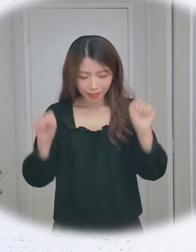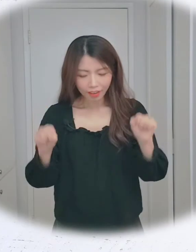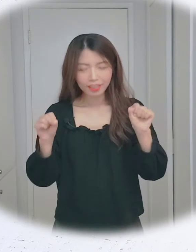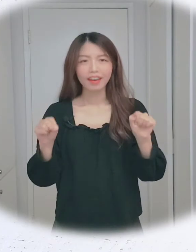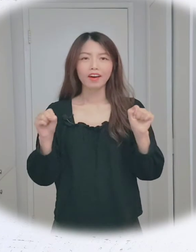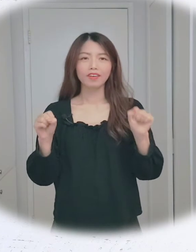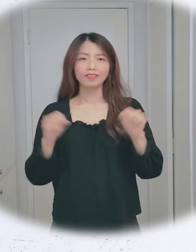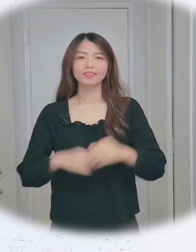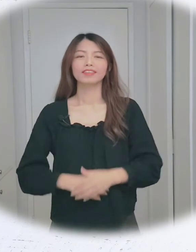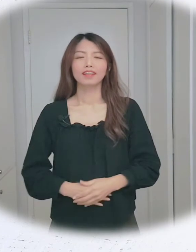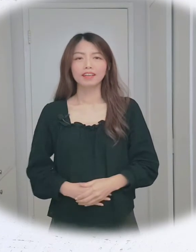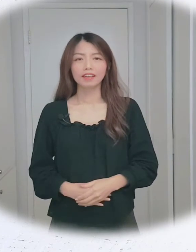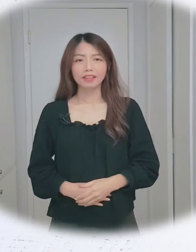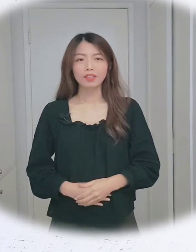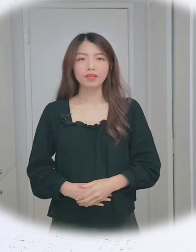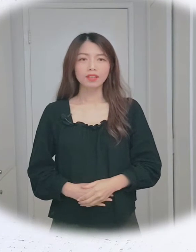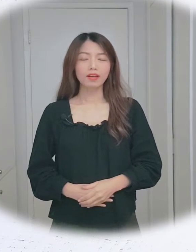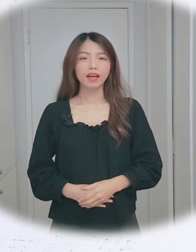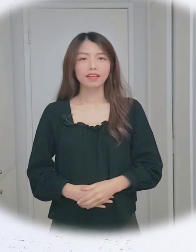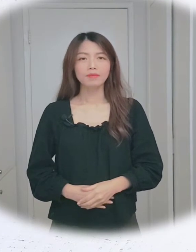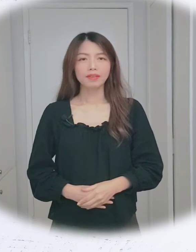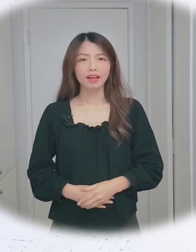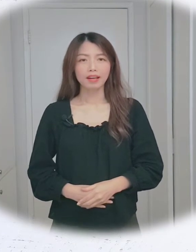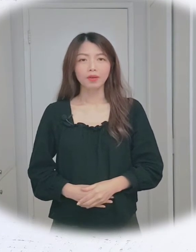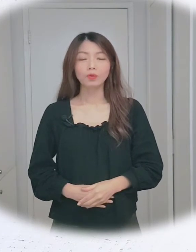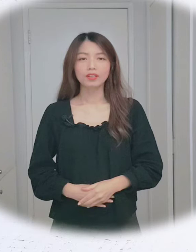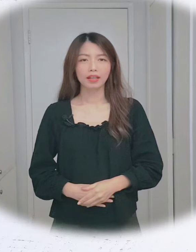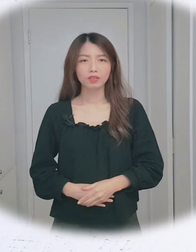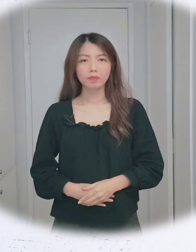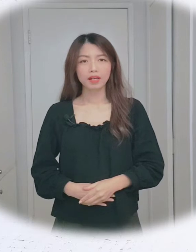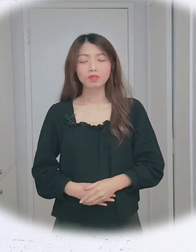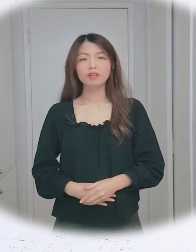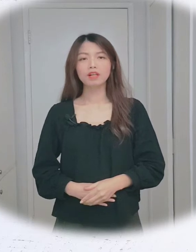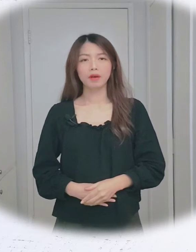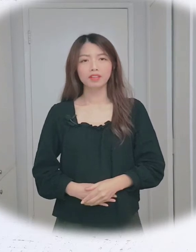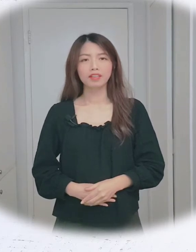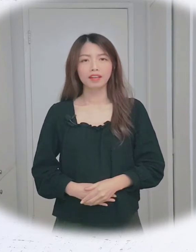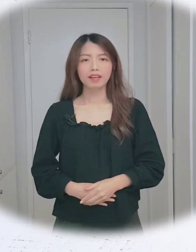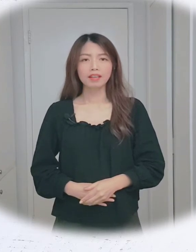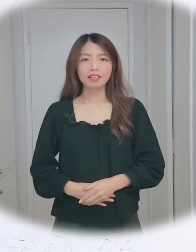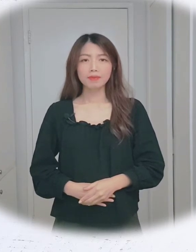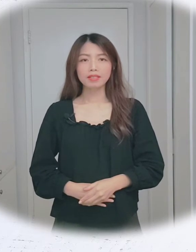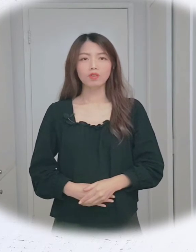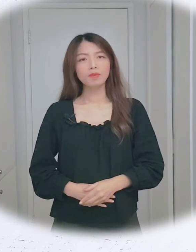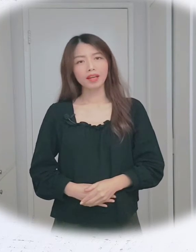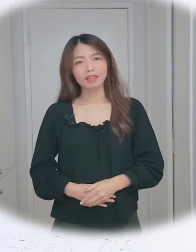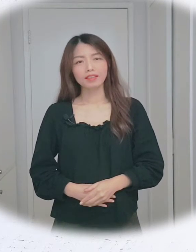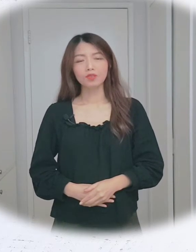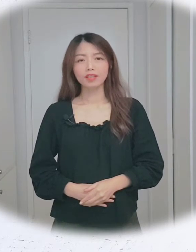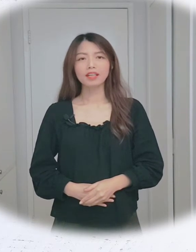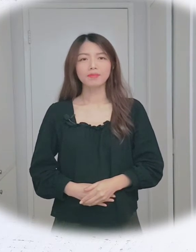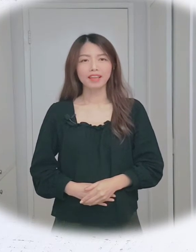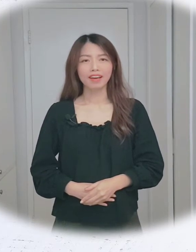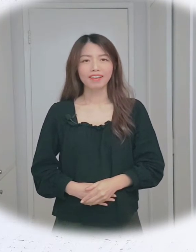안녕하세요. 아티즈아 채널의 다이오입니다. 오늘 제가 준비한 수어 설명은 크리스마스의 꿈이라는